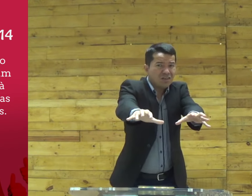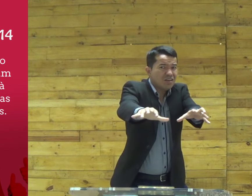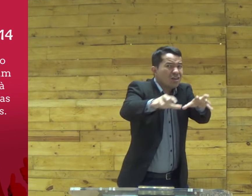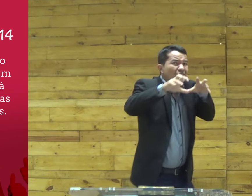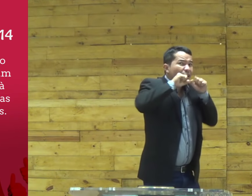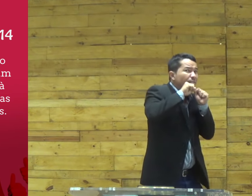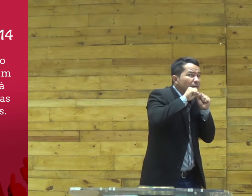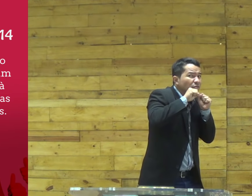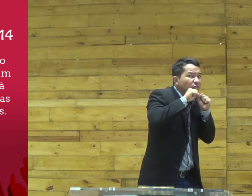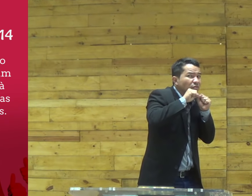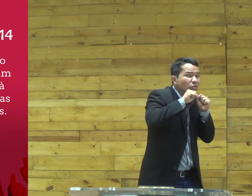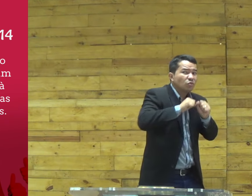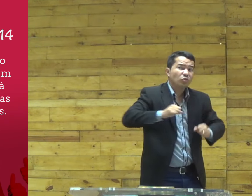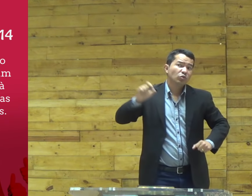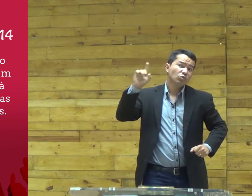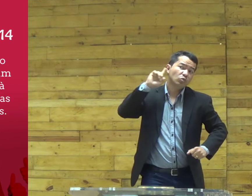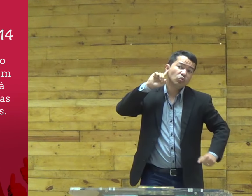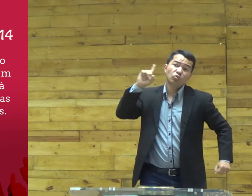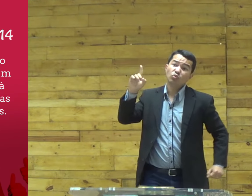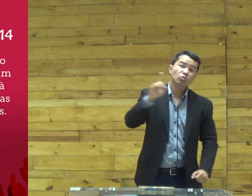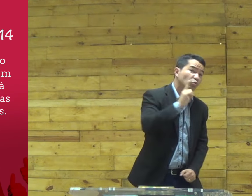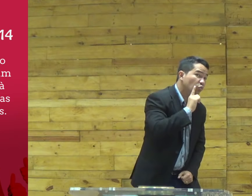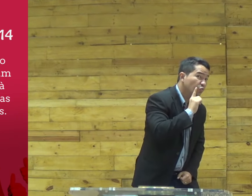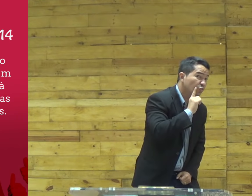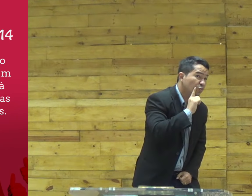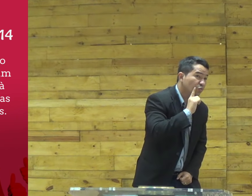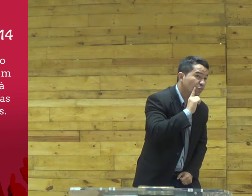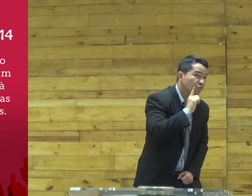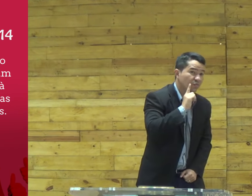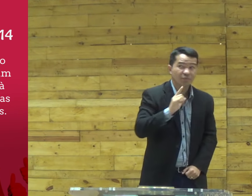Não amaldiçoem o